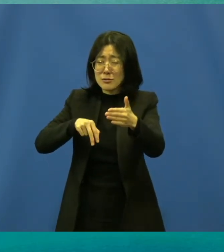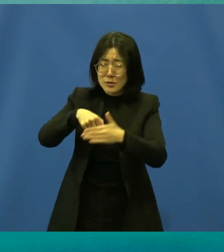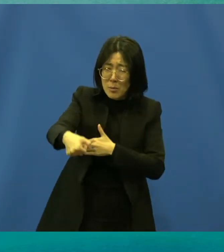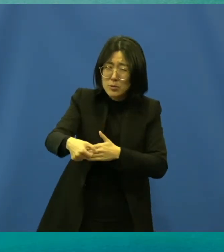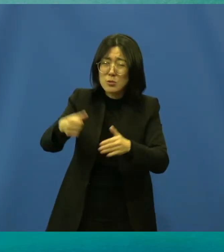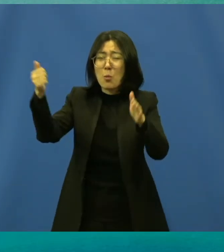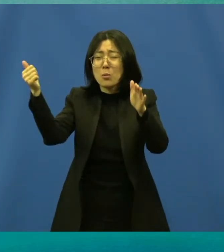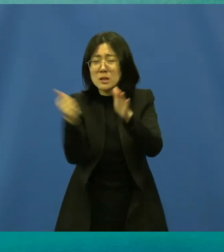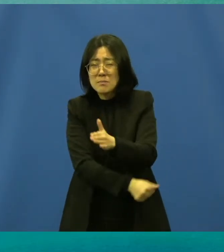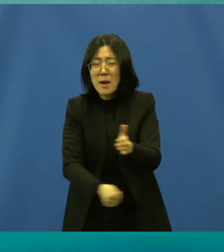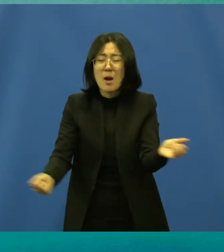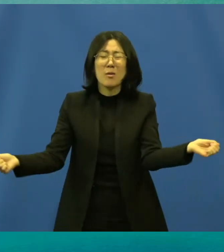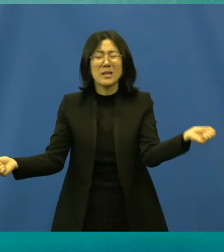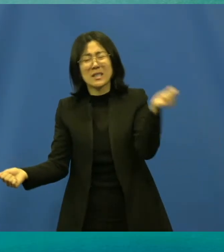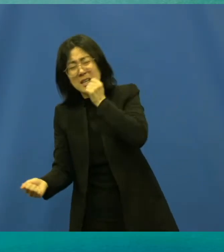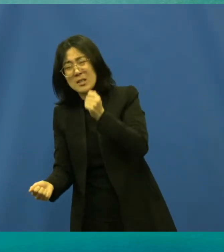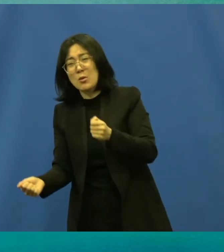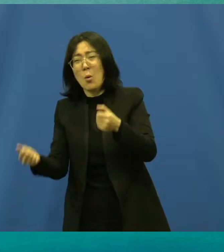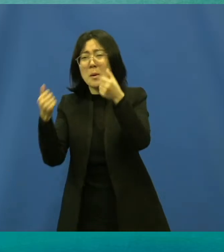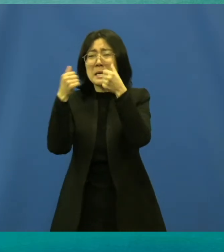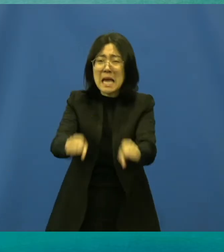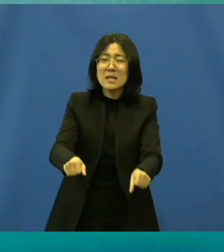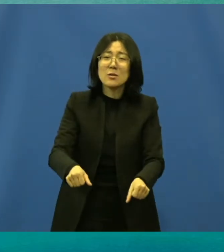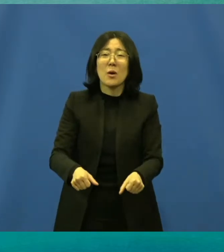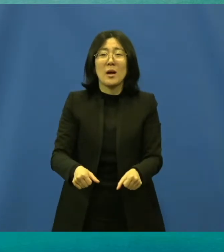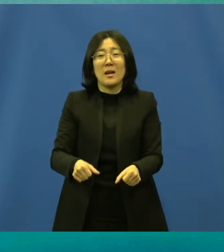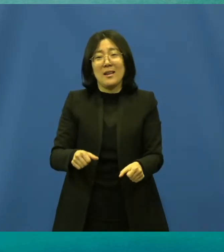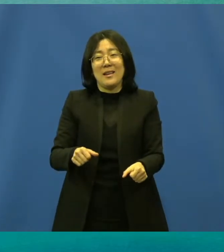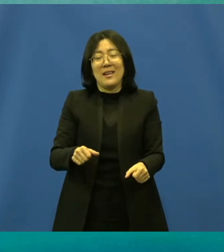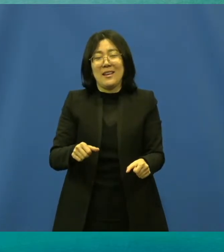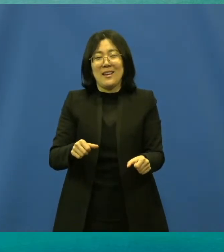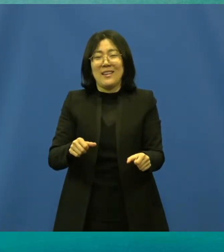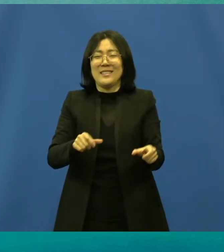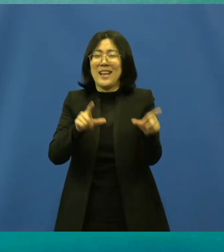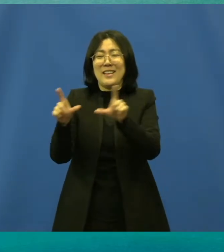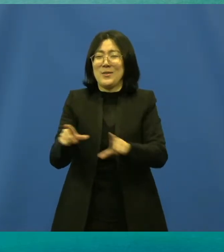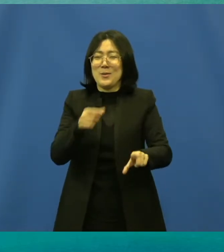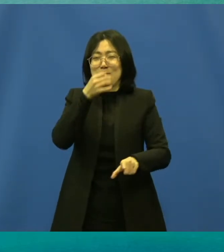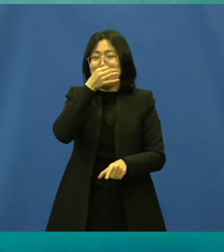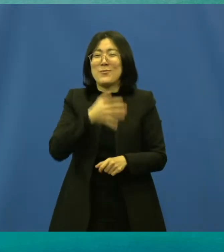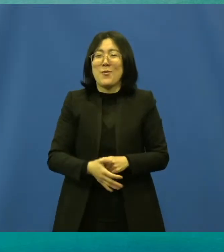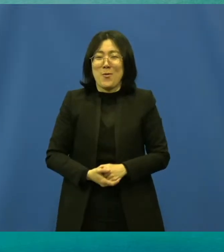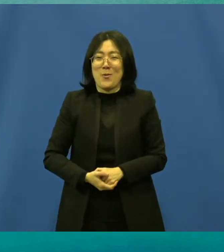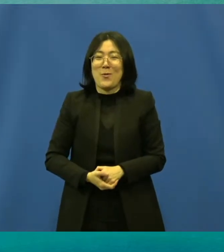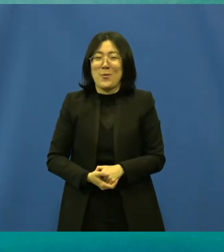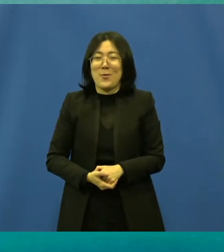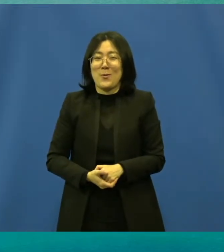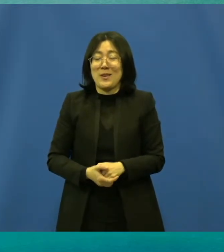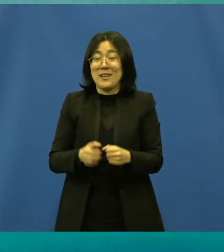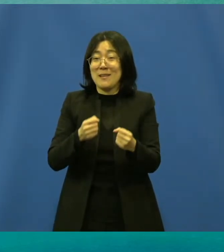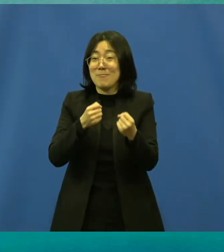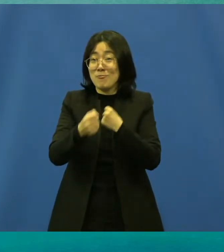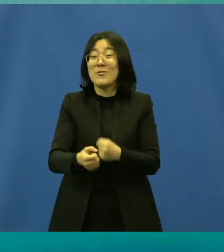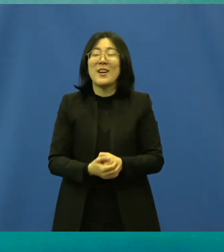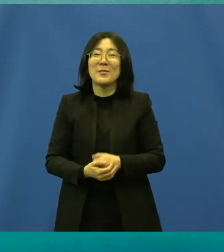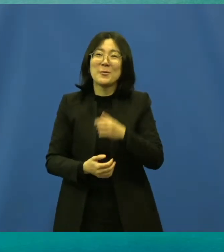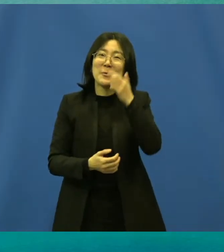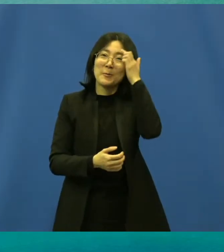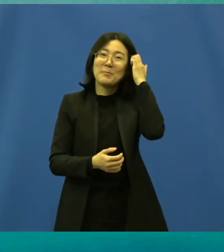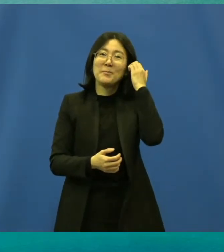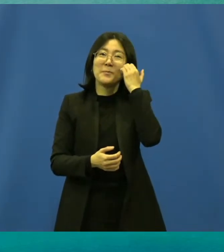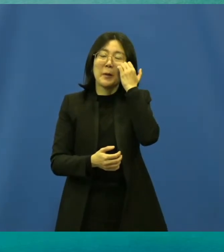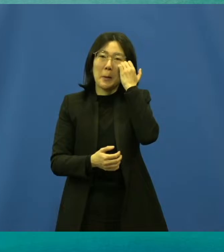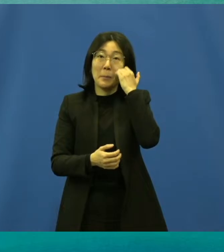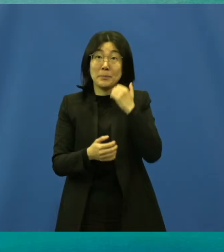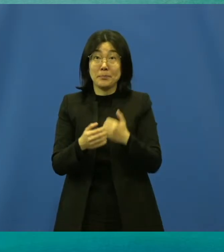실패하고. 그러니까 우리가 우리의 구원이, 우리에게 주어진 구원이 우리의 순종